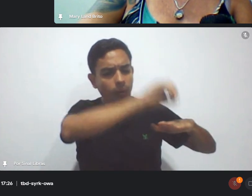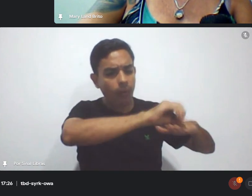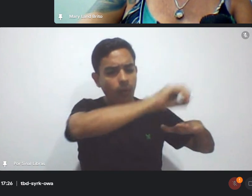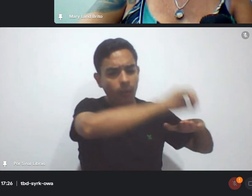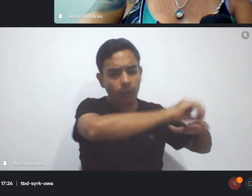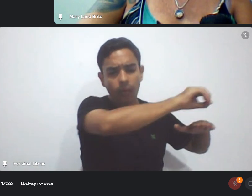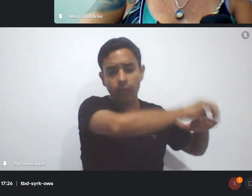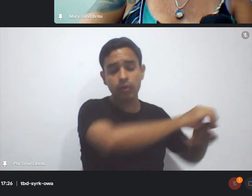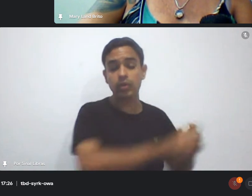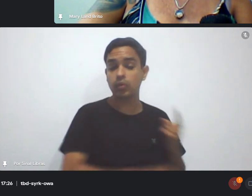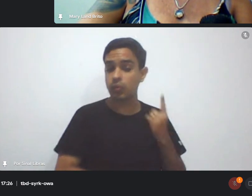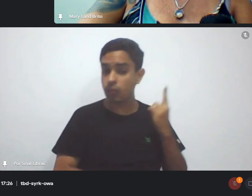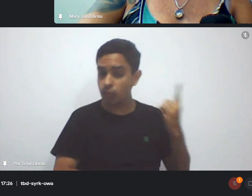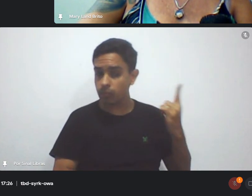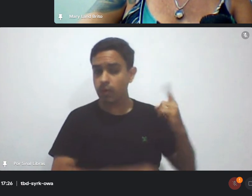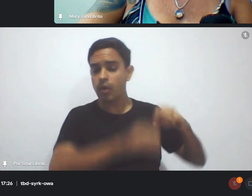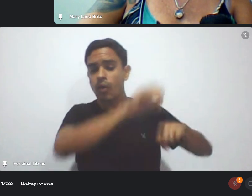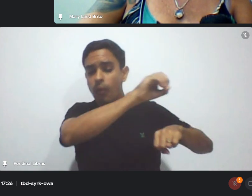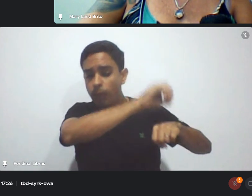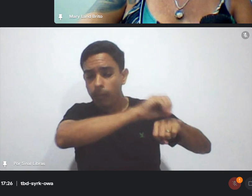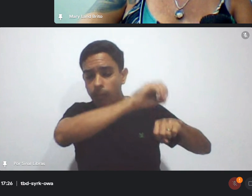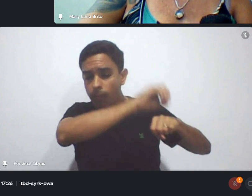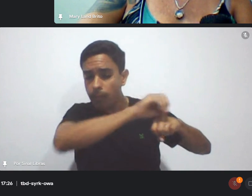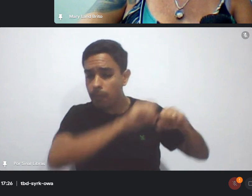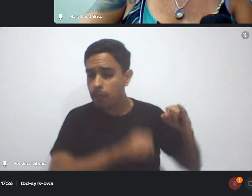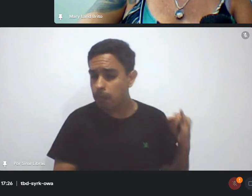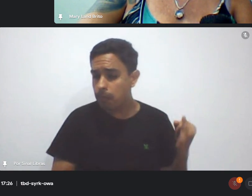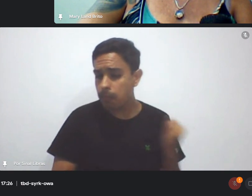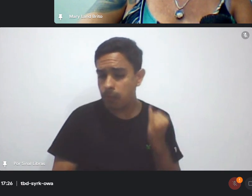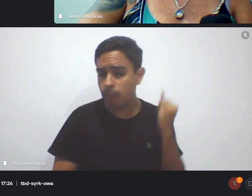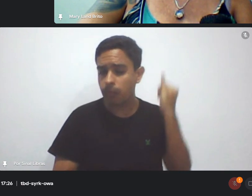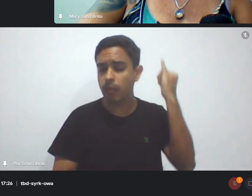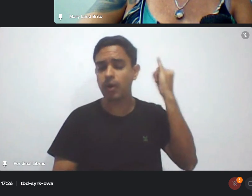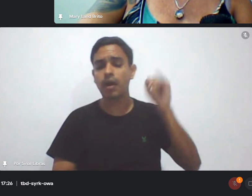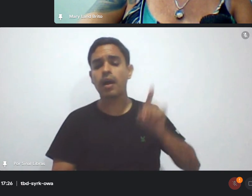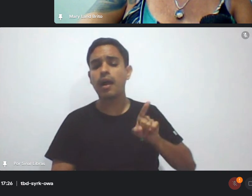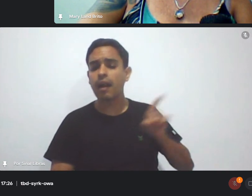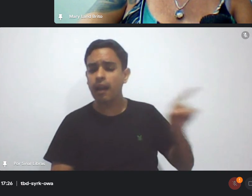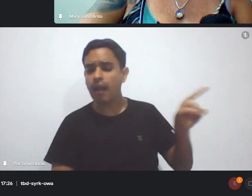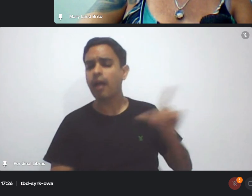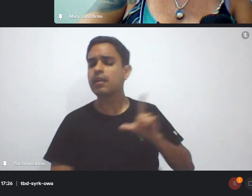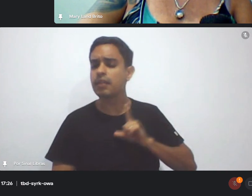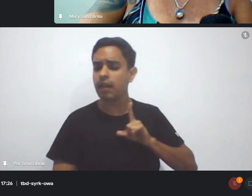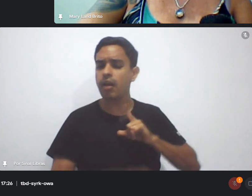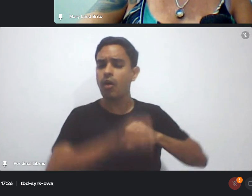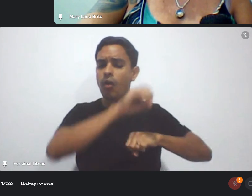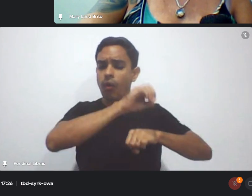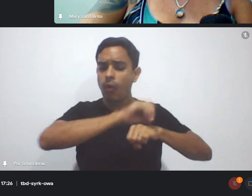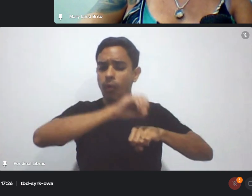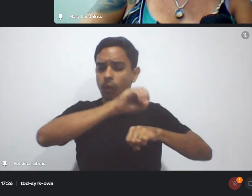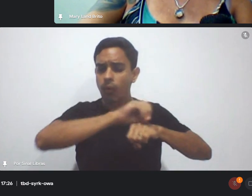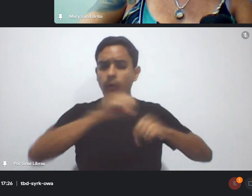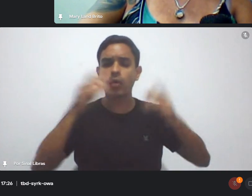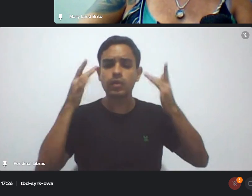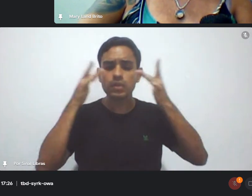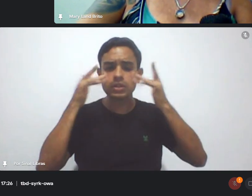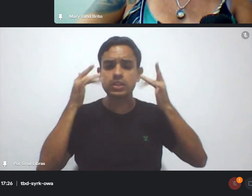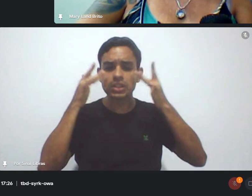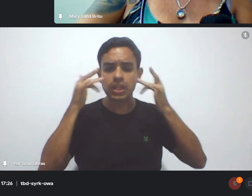muito importante é a oficina de teatro. Sim, a gente tem teatro lá com Charles